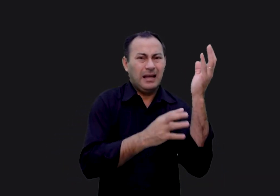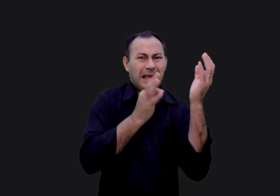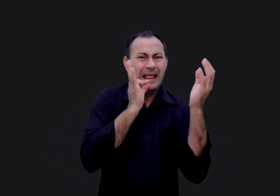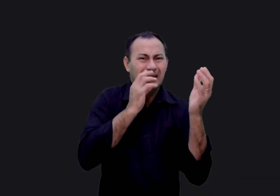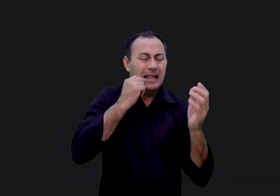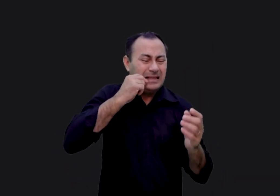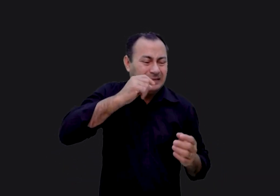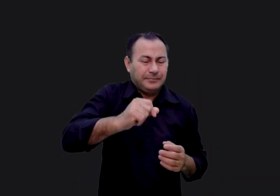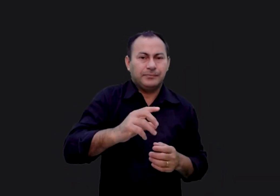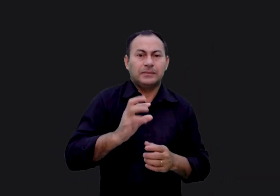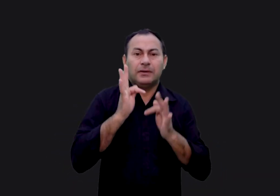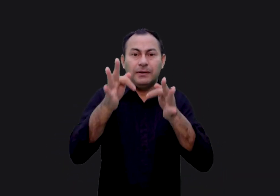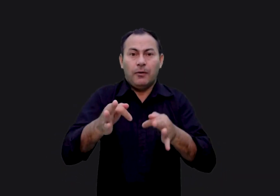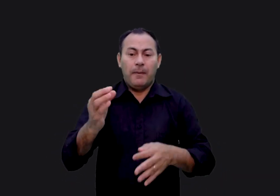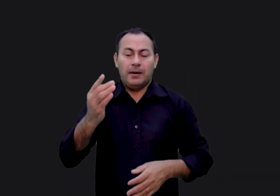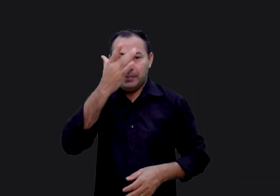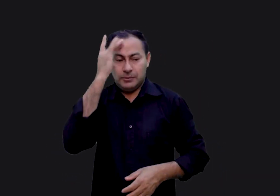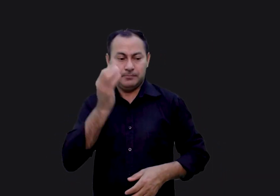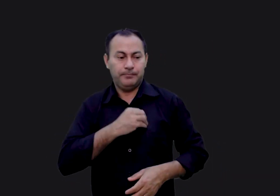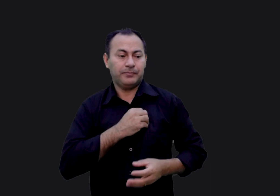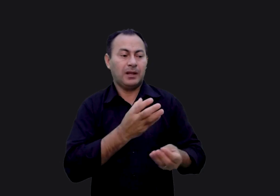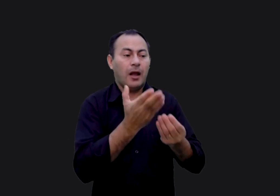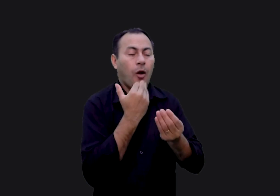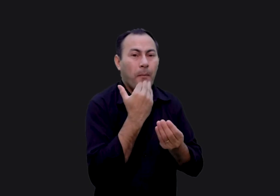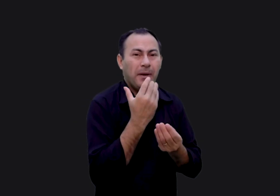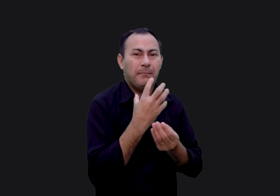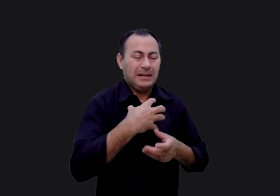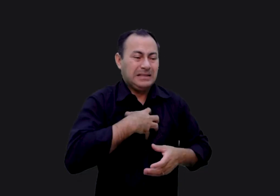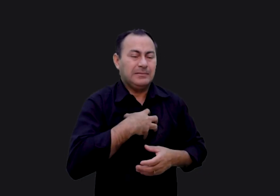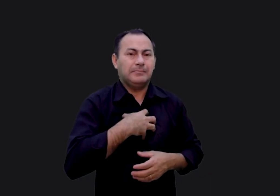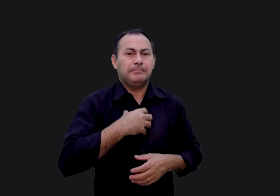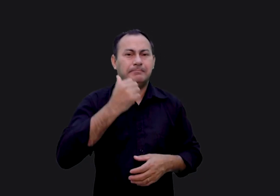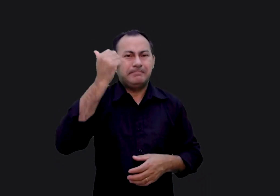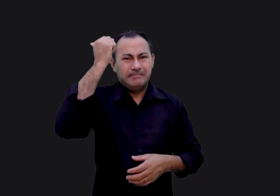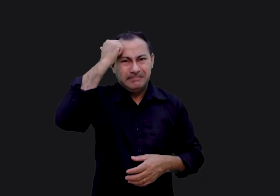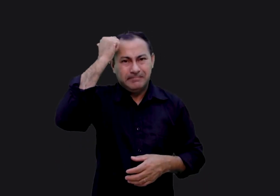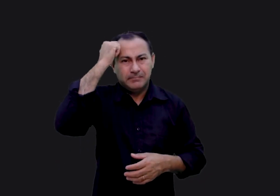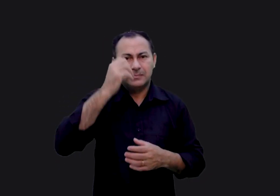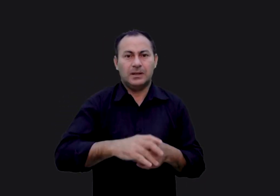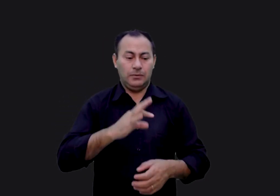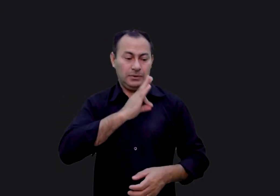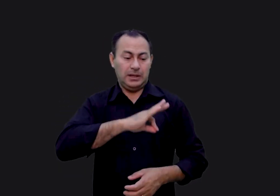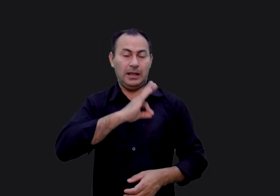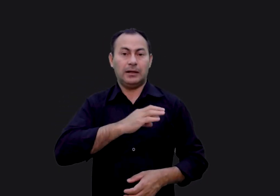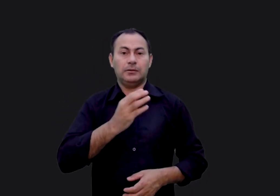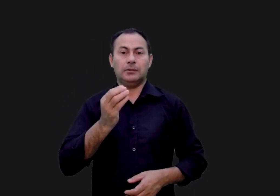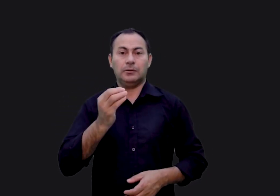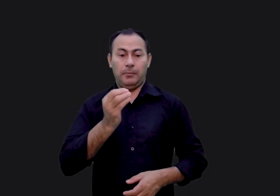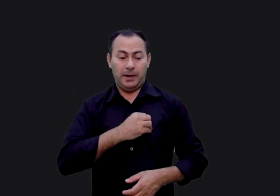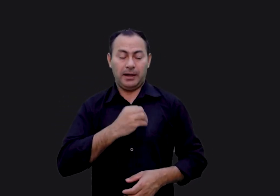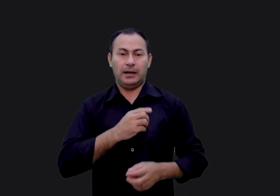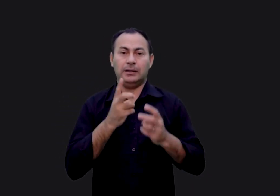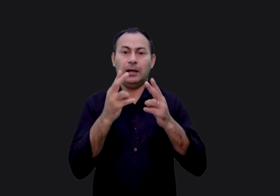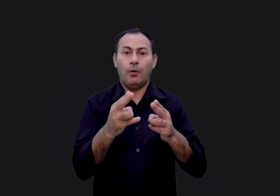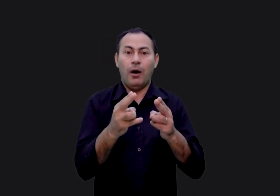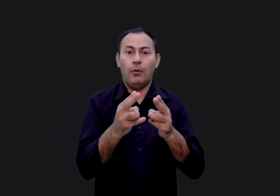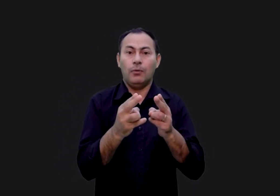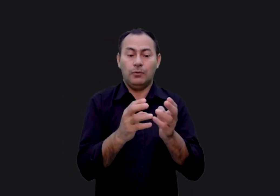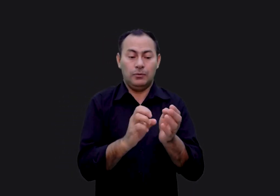amargas que no final os pecadores sempre acabam tendo que comer. O salário do pecado é como um descarrilamento de um trem em